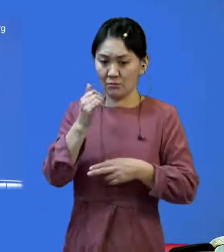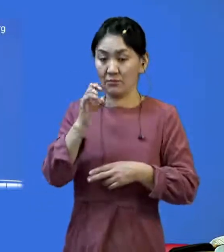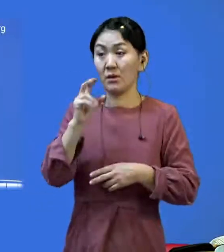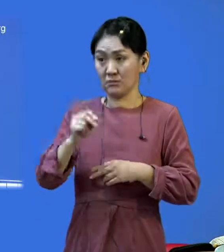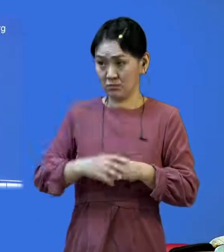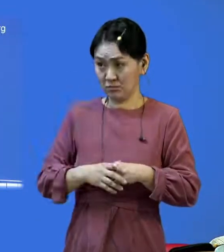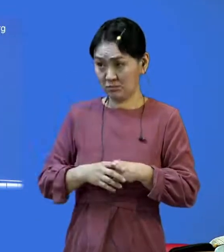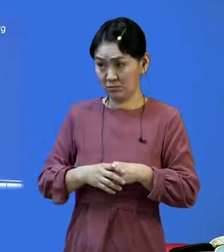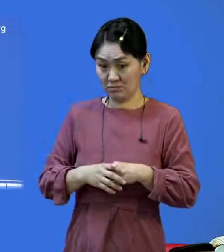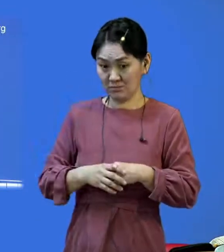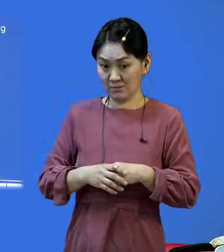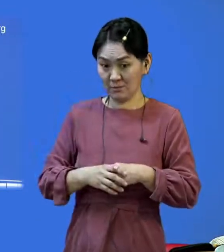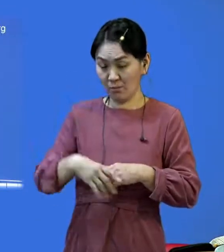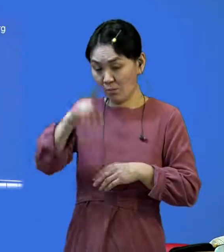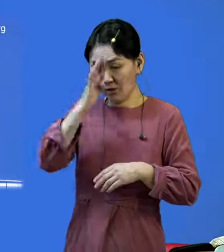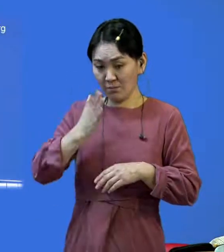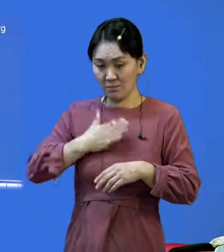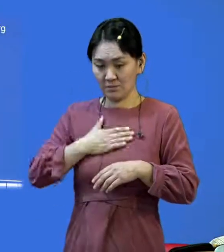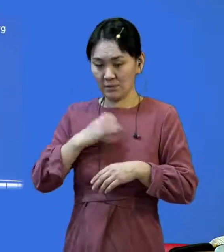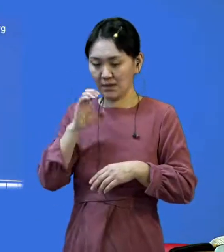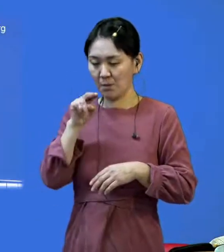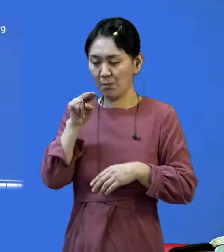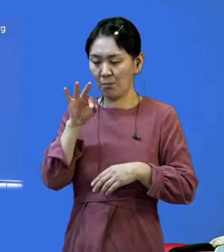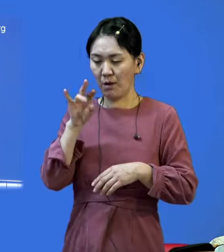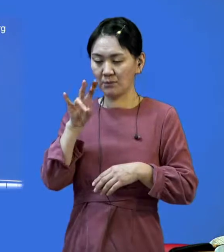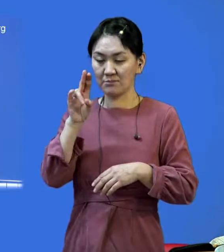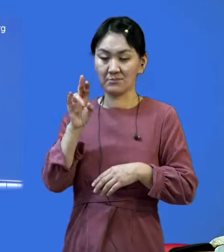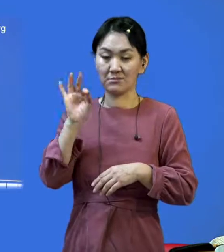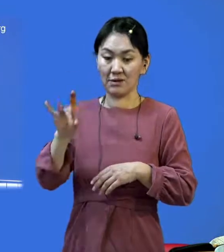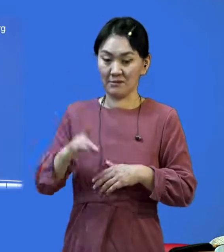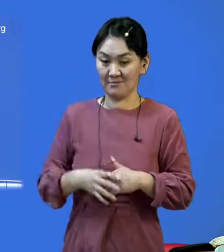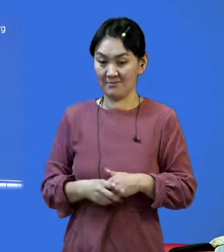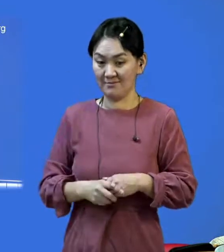бурхан миний спонсор гэж. За би бол